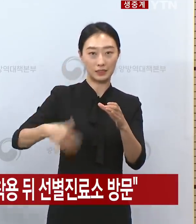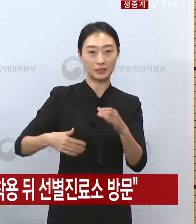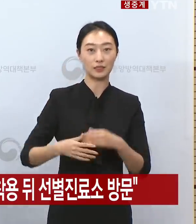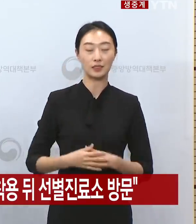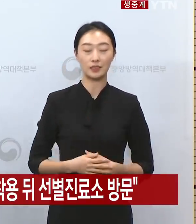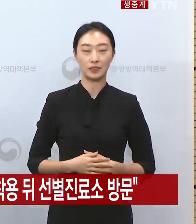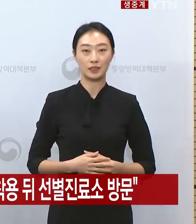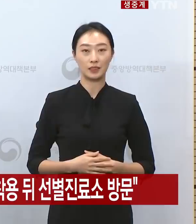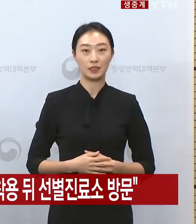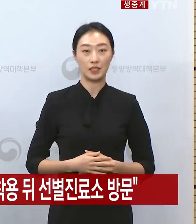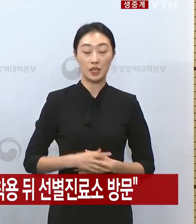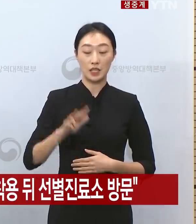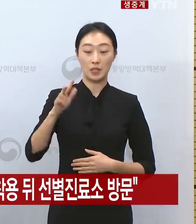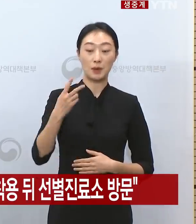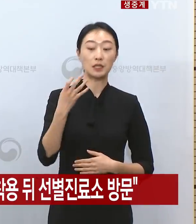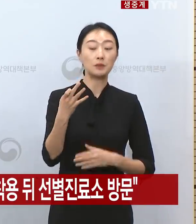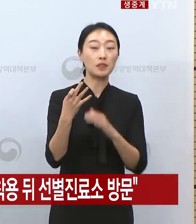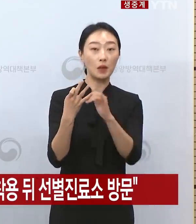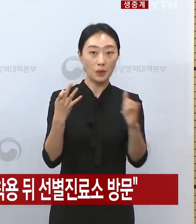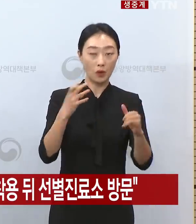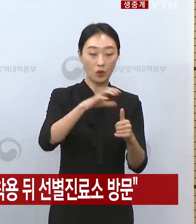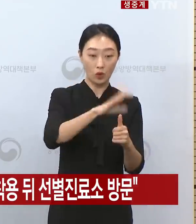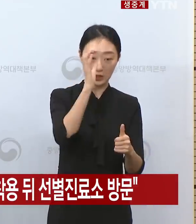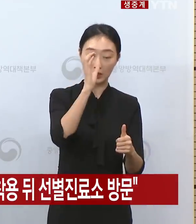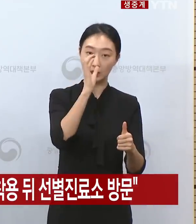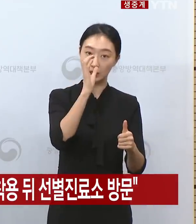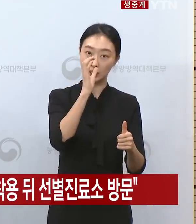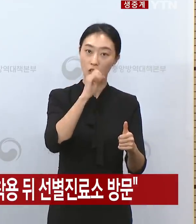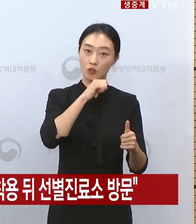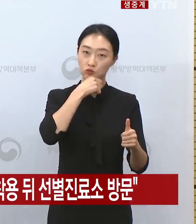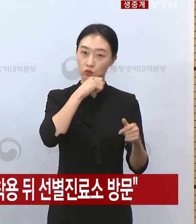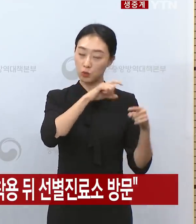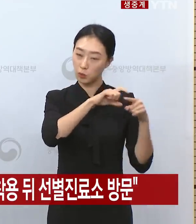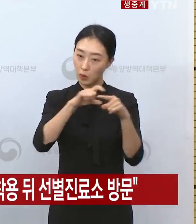않았습니다. 714명에 대해서는 격리 해제율이